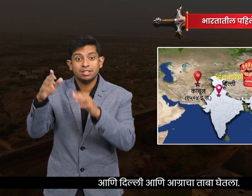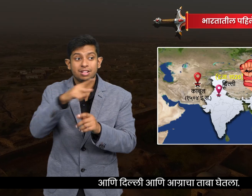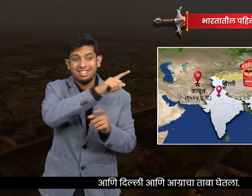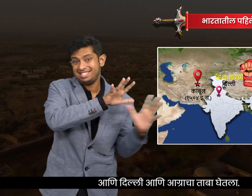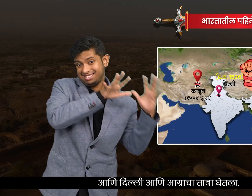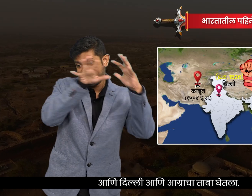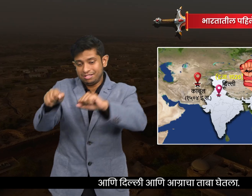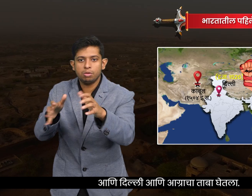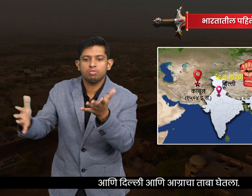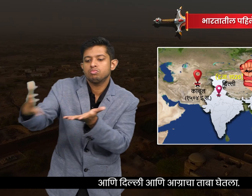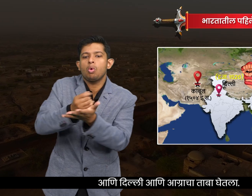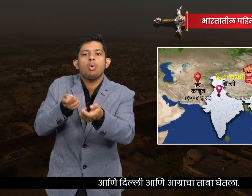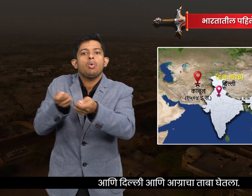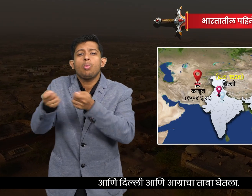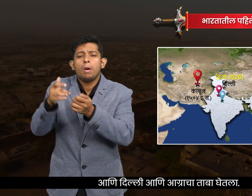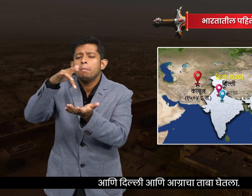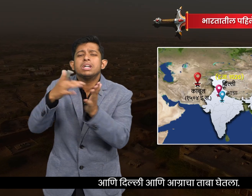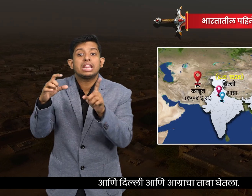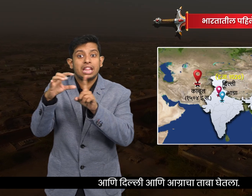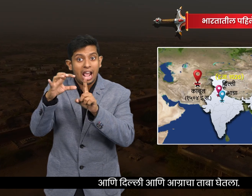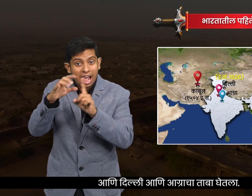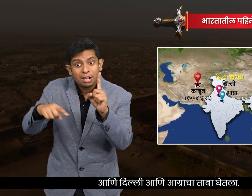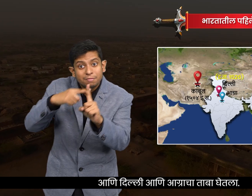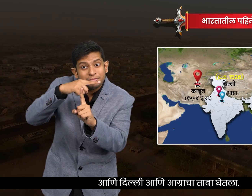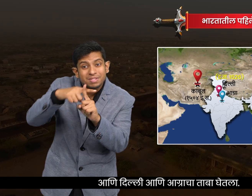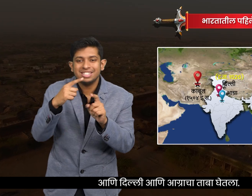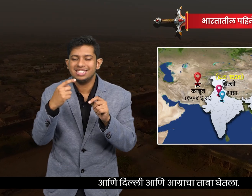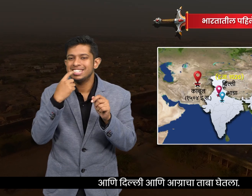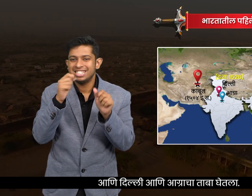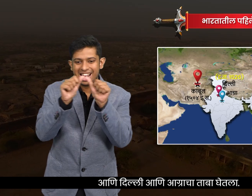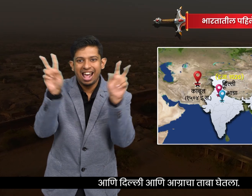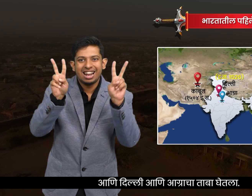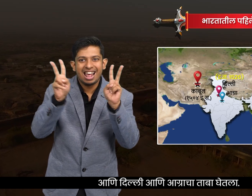आणि दिल्ली आणि आग्राचा ताबा घेतला.